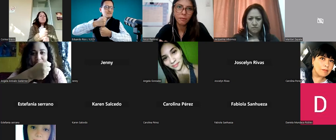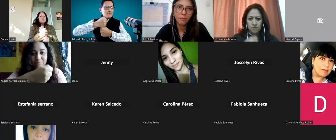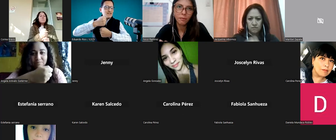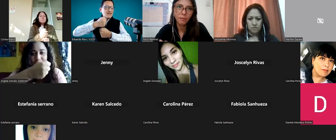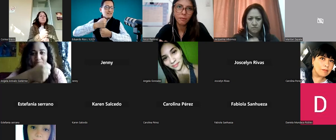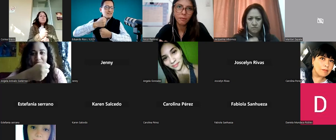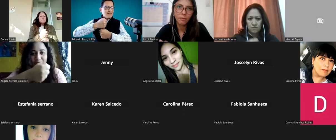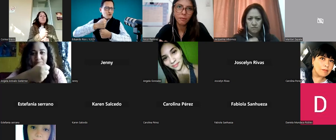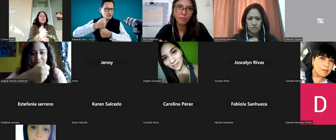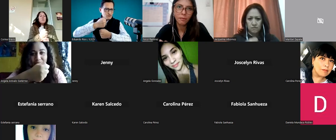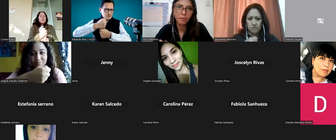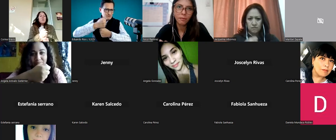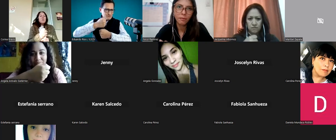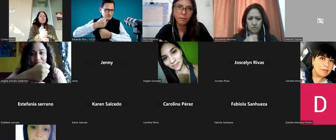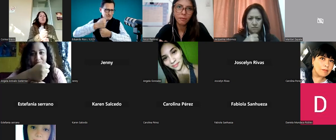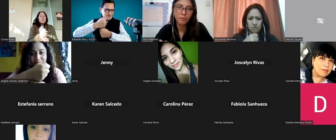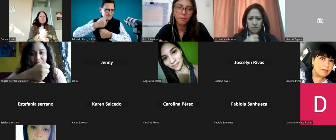Eso significa trabajo.